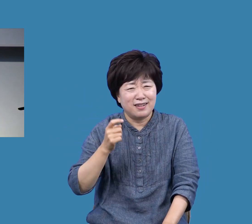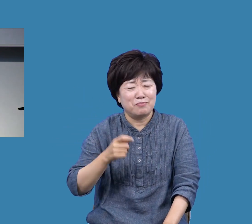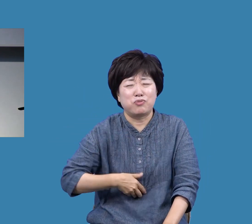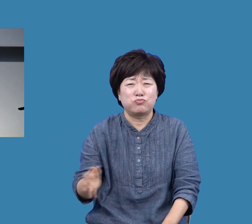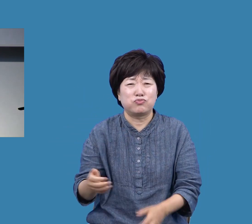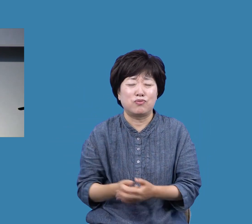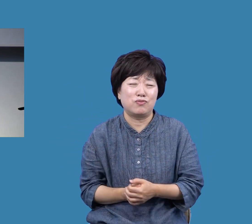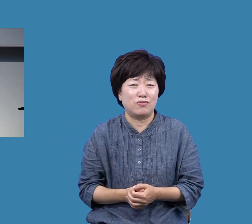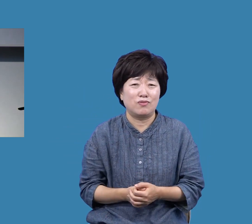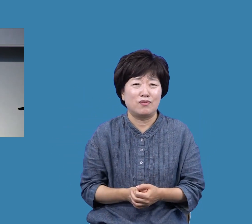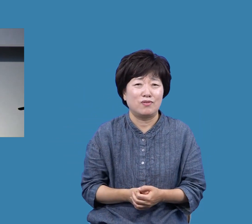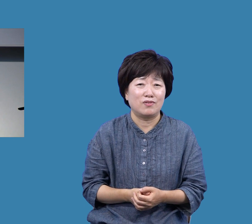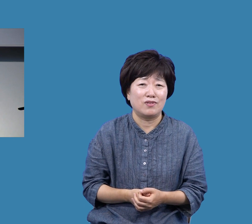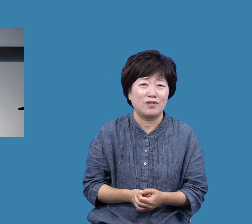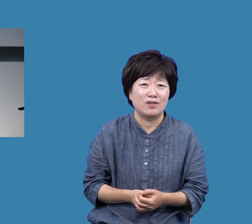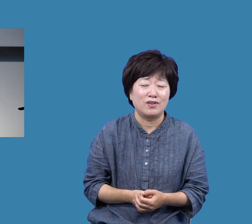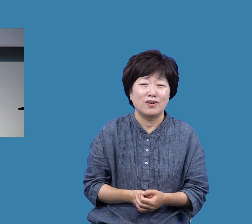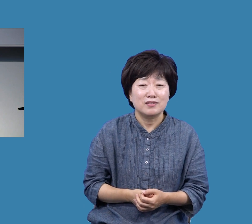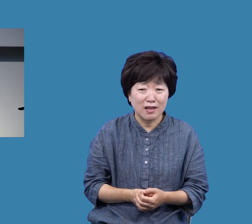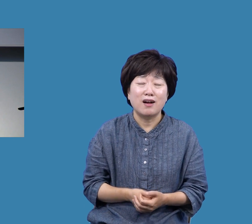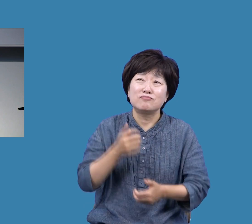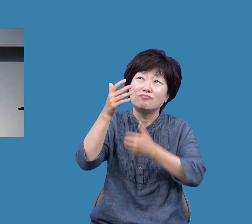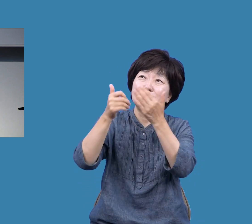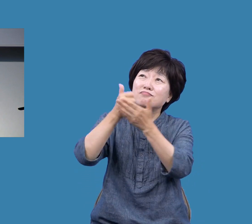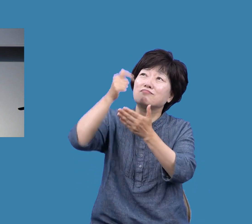어차피 될 거면 될 거고 안 되면 안 돼.